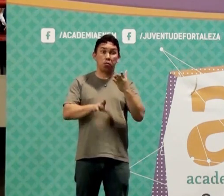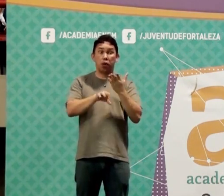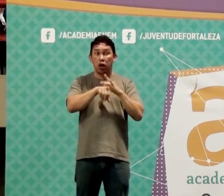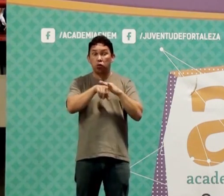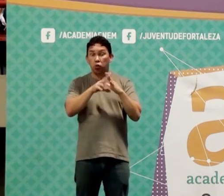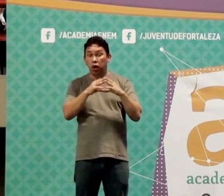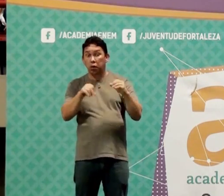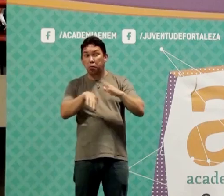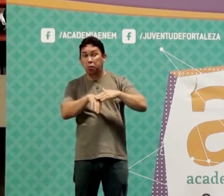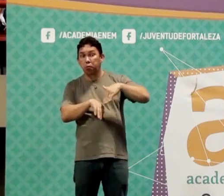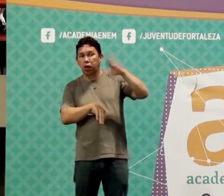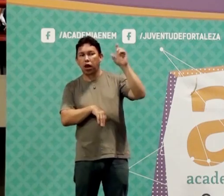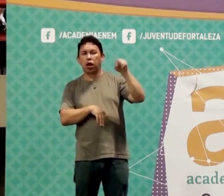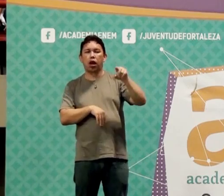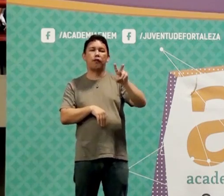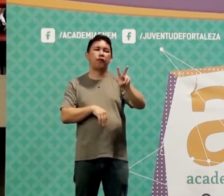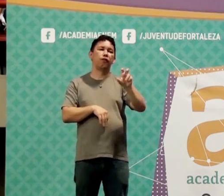1347.